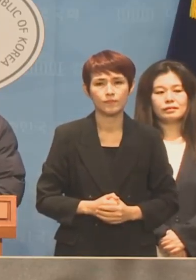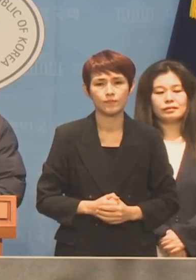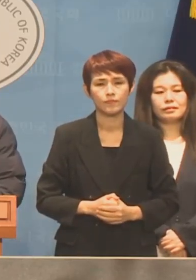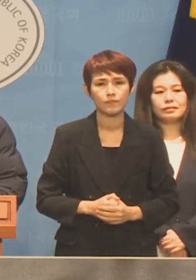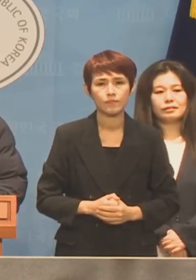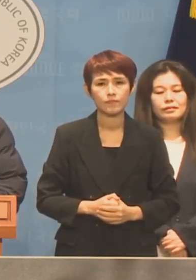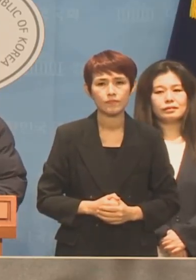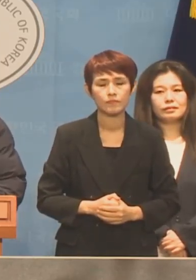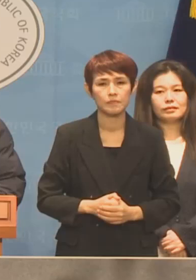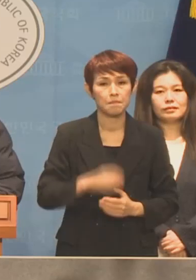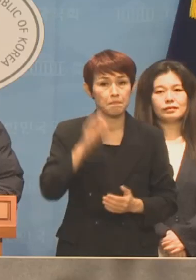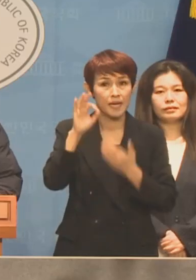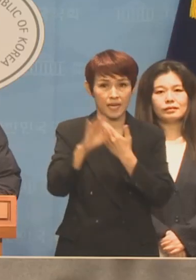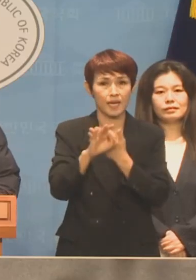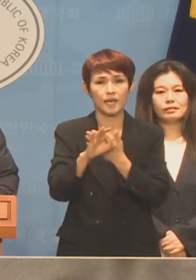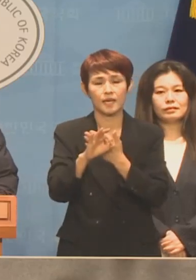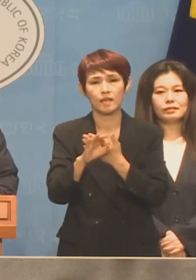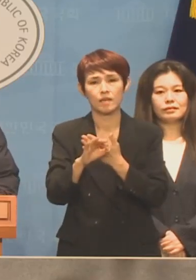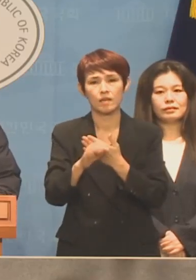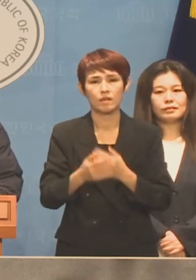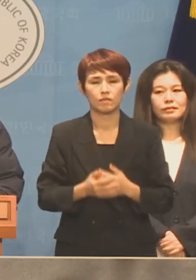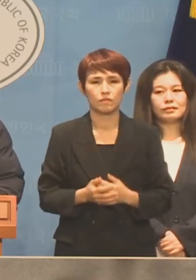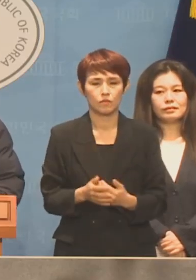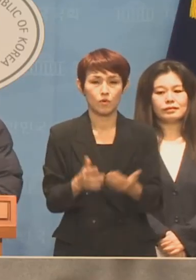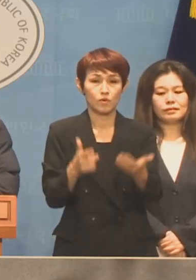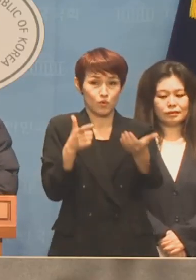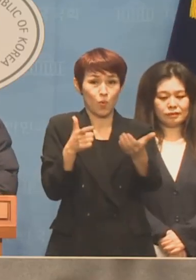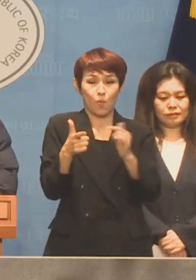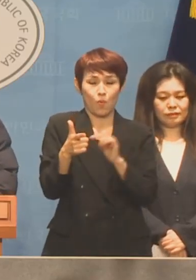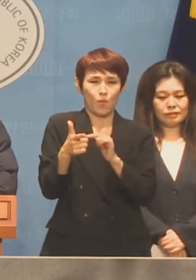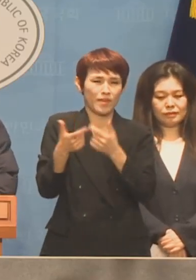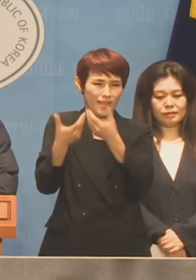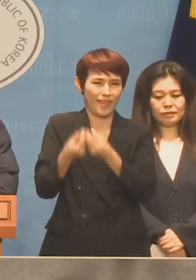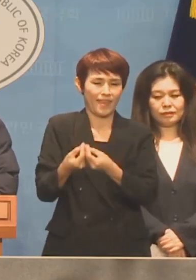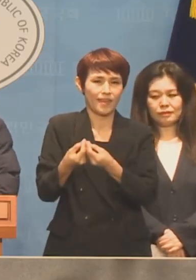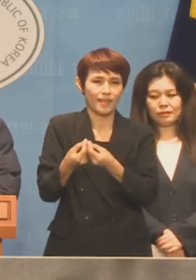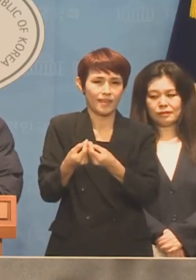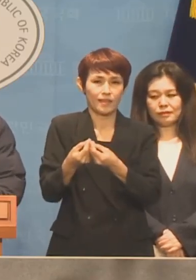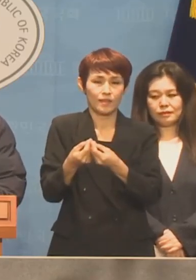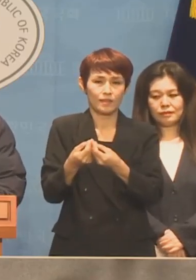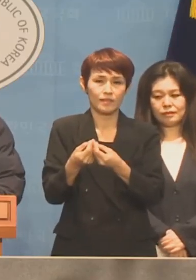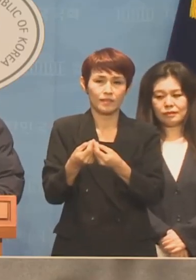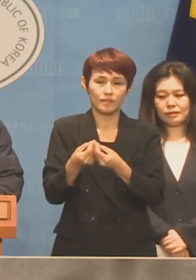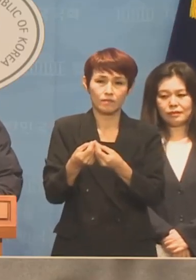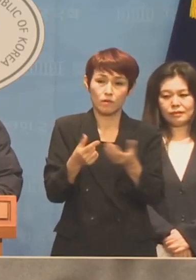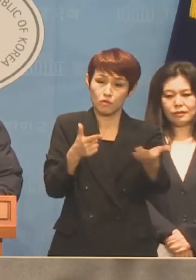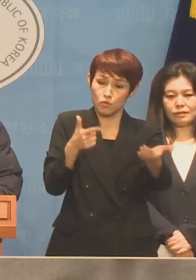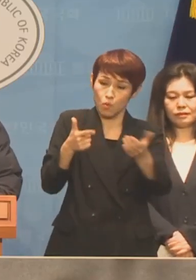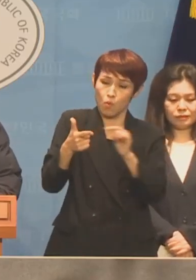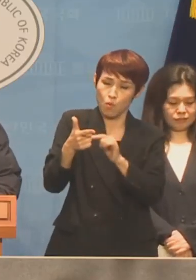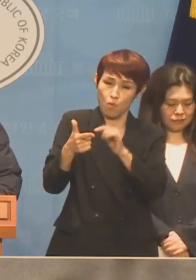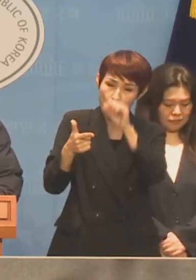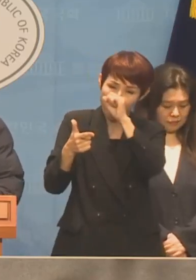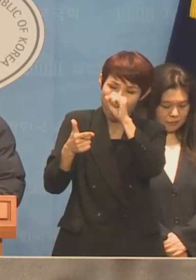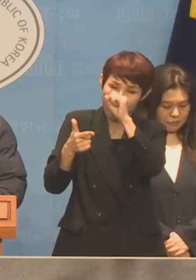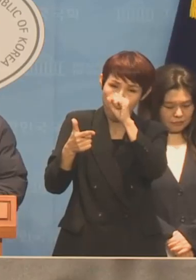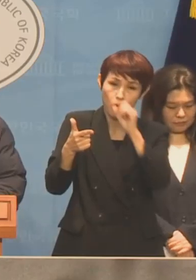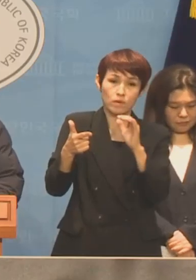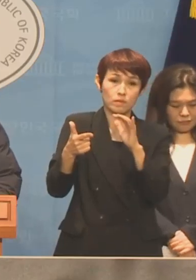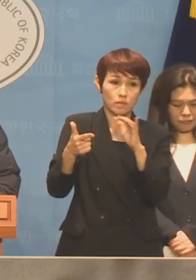만약에 총이 하나의 그 소재, 오브제라면은 그 총을 좋아하는 사람은